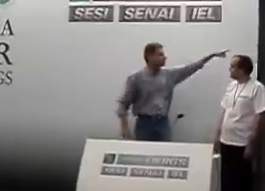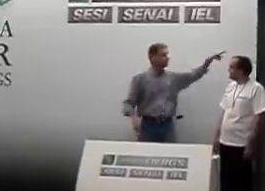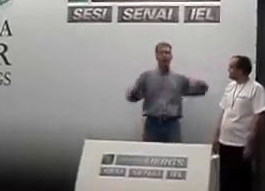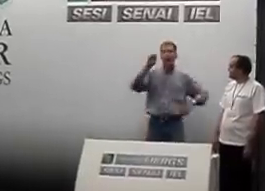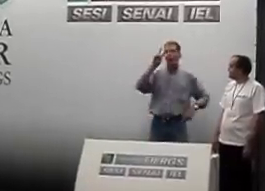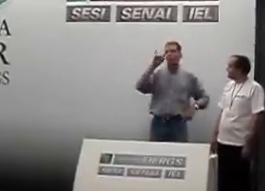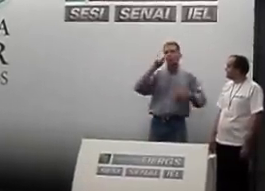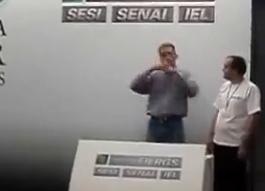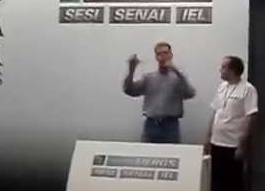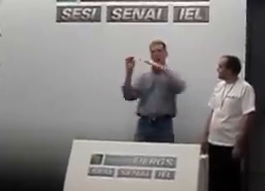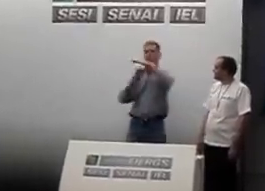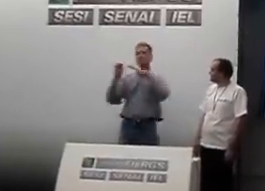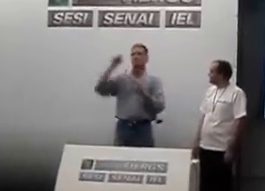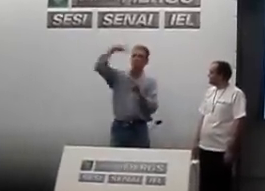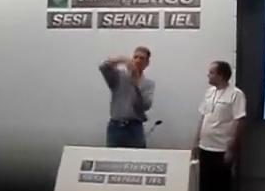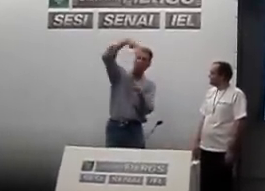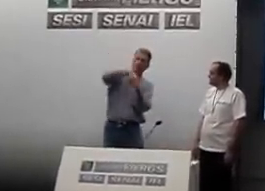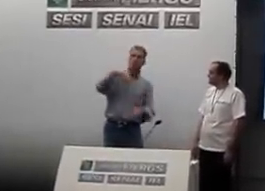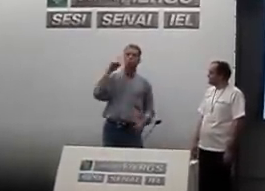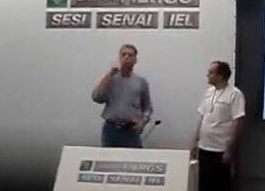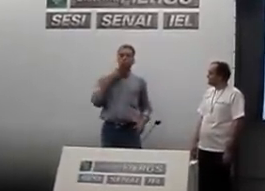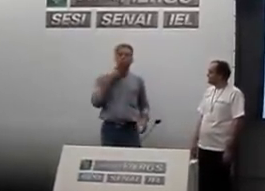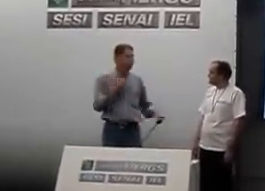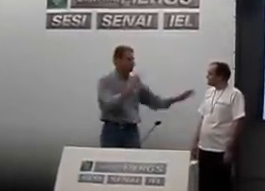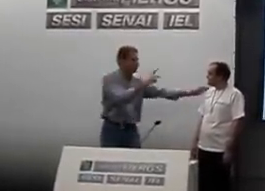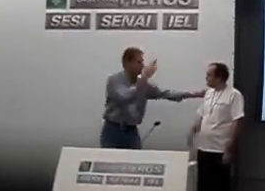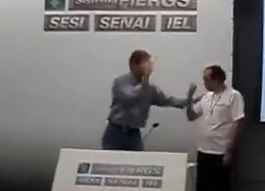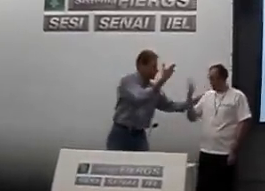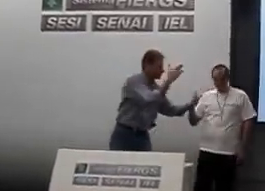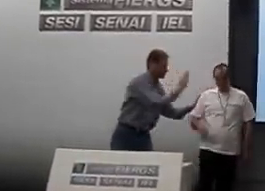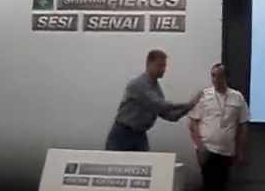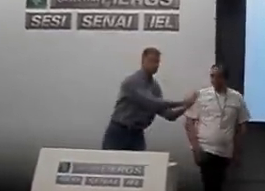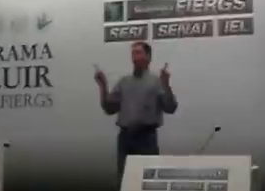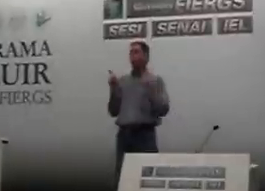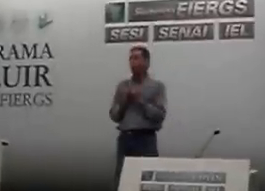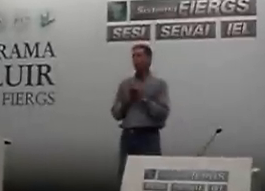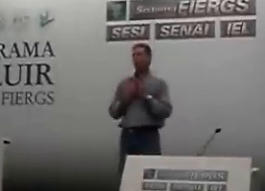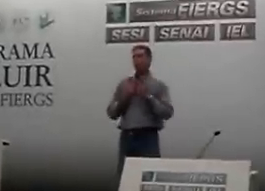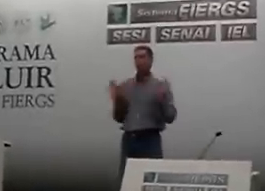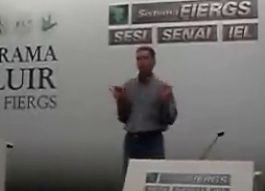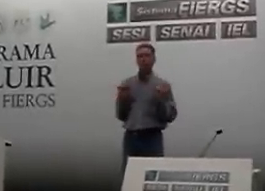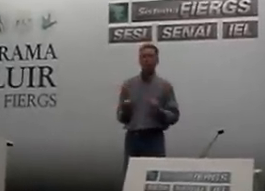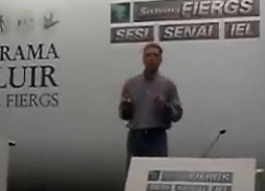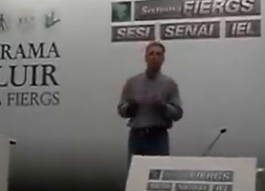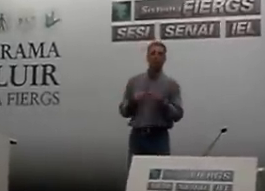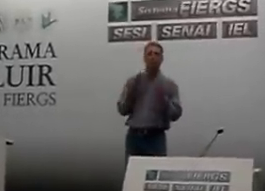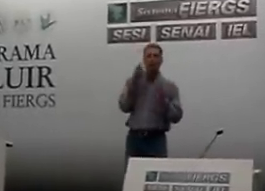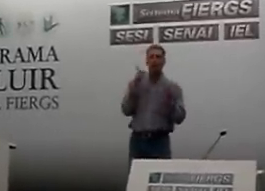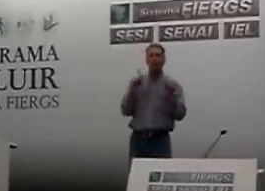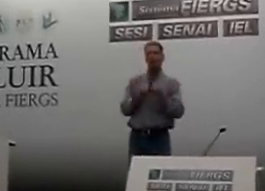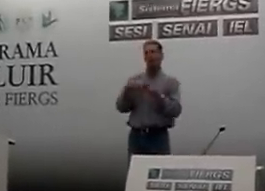evitar atirar coisas com o surdo, por exemplo. Então, as empresas muitas vezes.